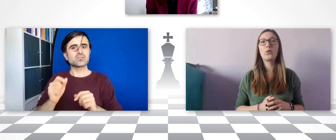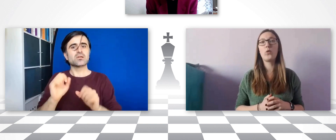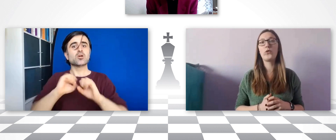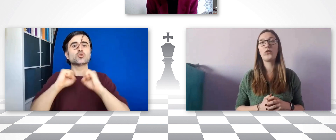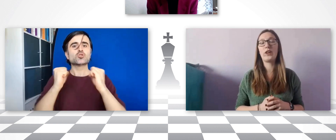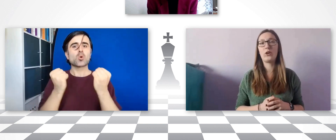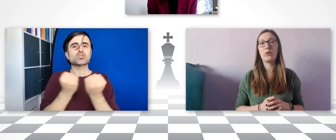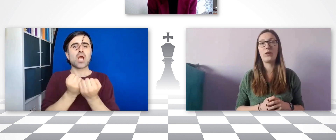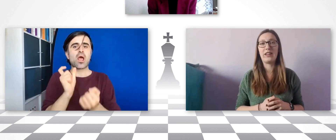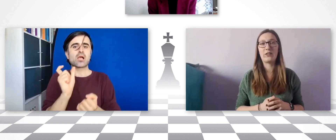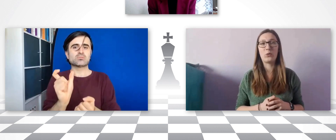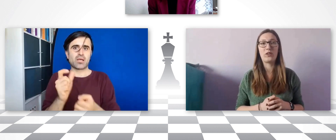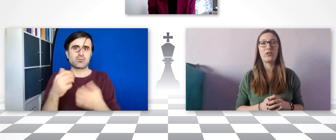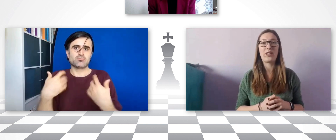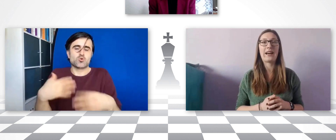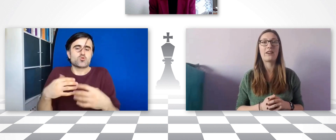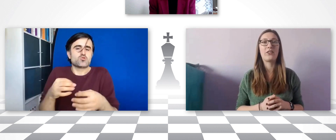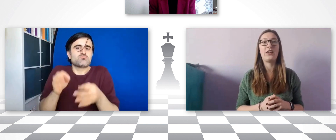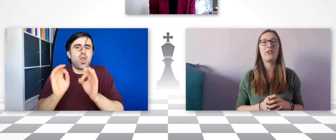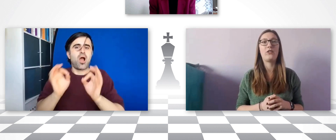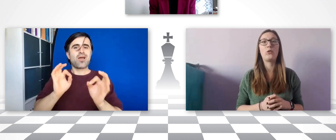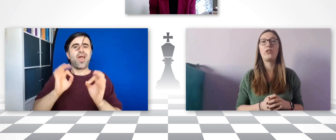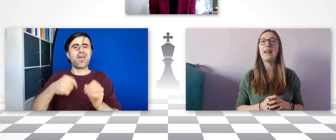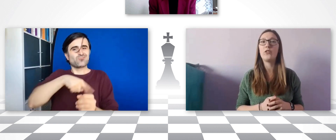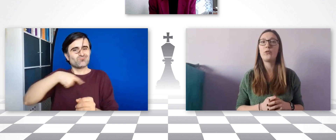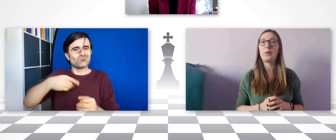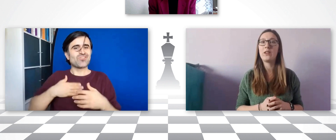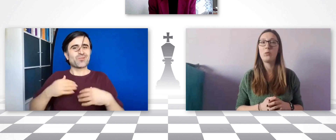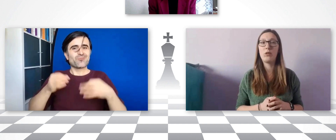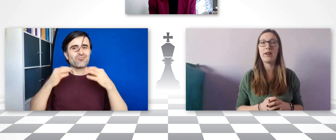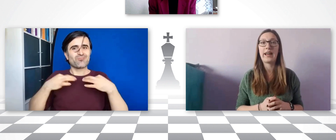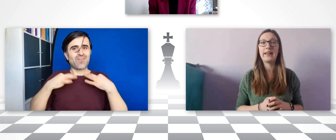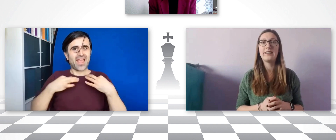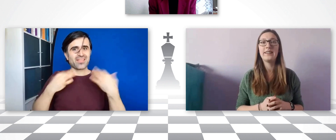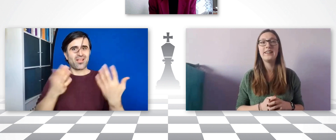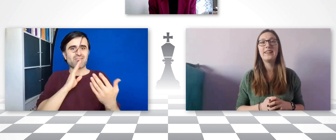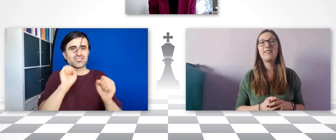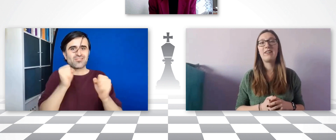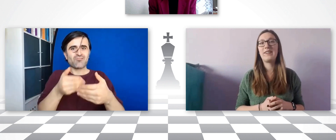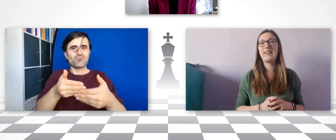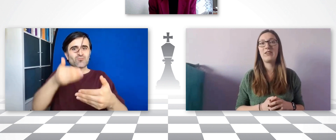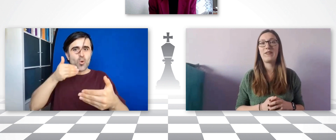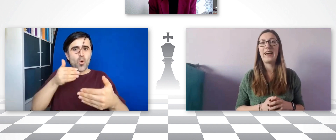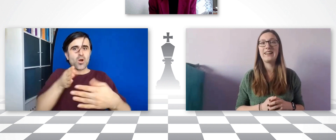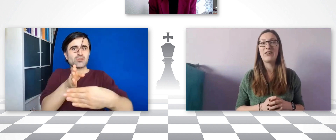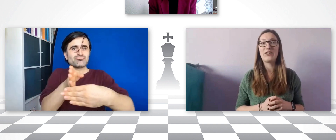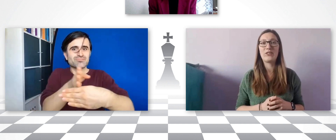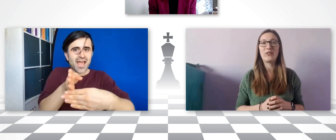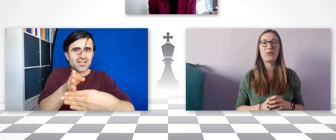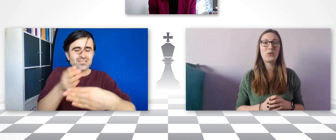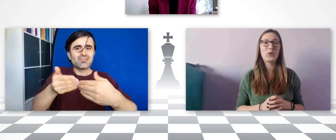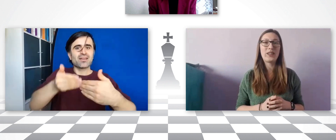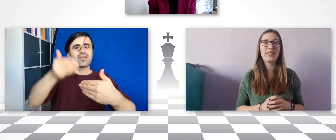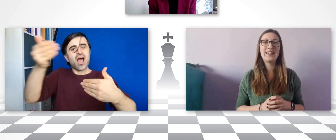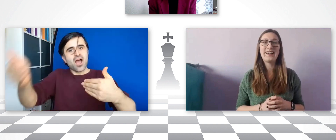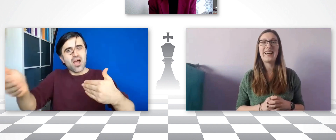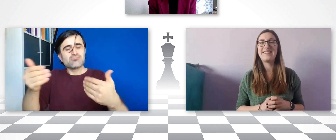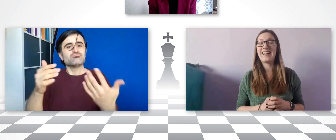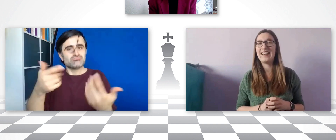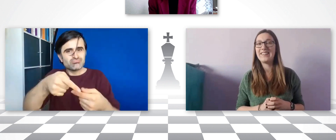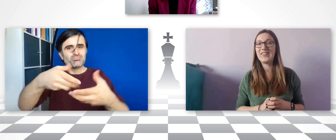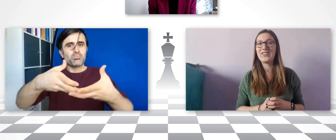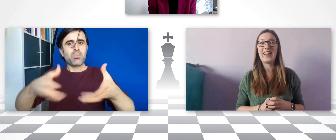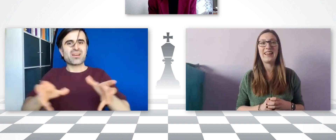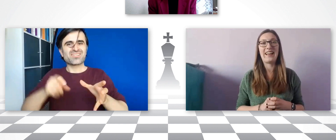Ook voor ons dove en slechthorende schakers is het sociale aspect heel belangrijk. Wij vinden het fijn als je van tevoren